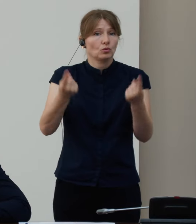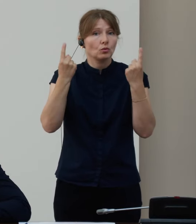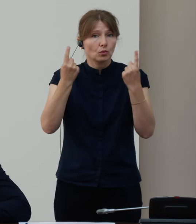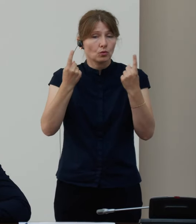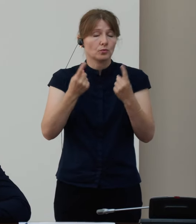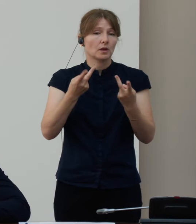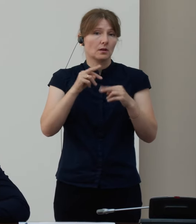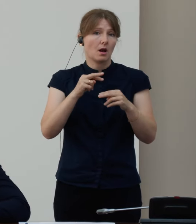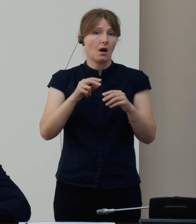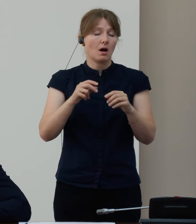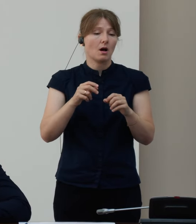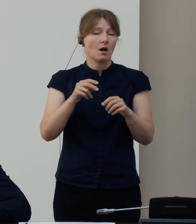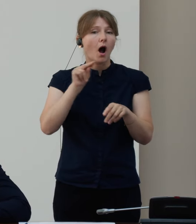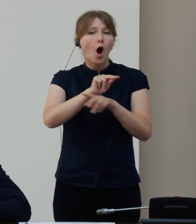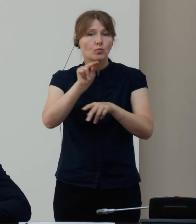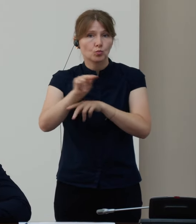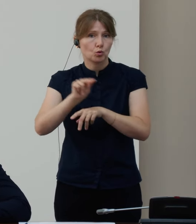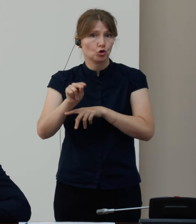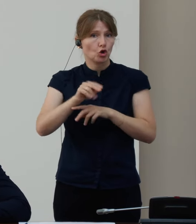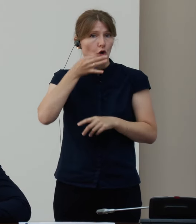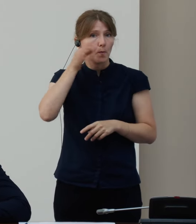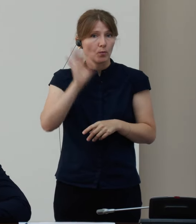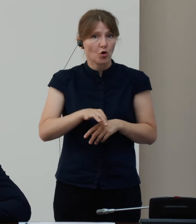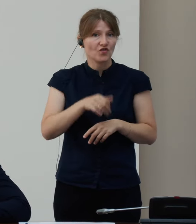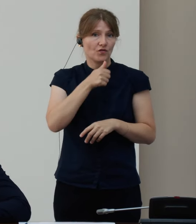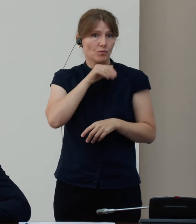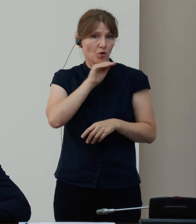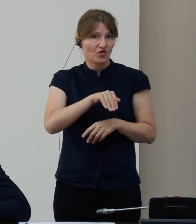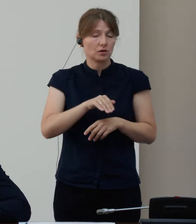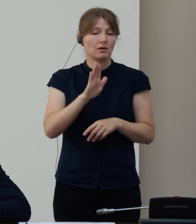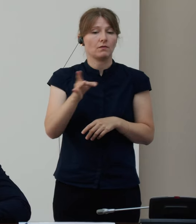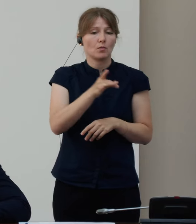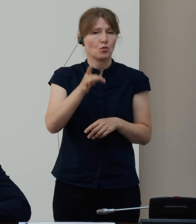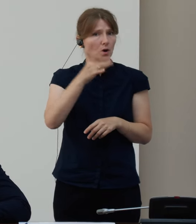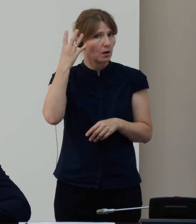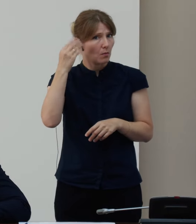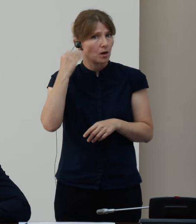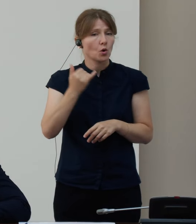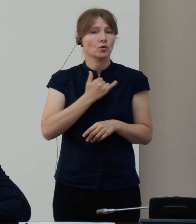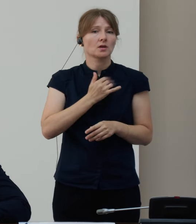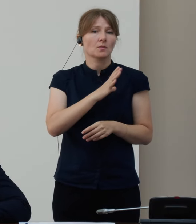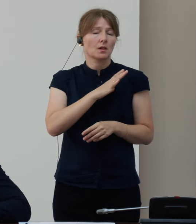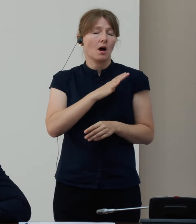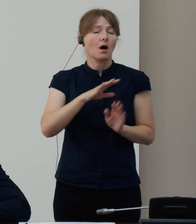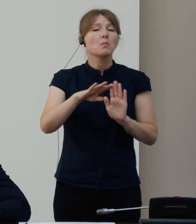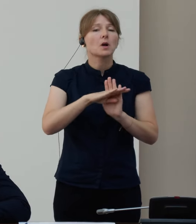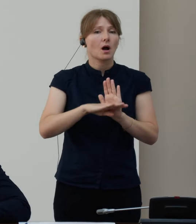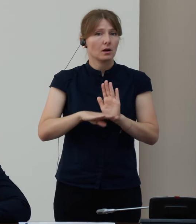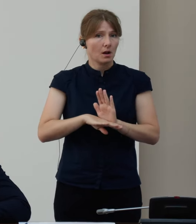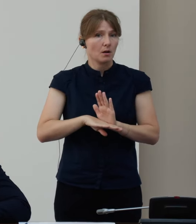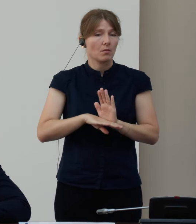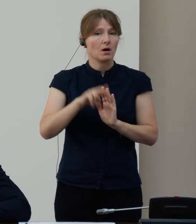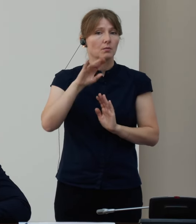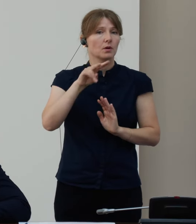formarea profesională. Toată experiența din Republica Moldova, noi am avut programe pilot în care am putut vedea